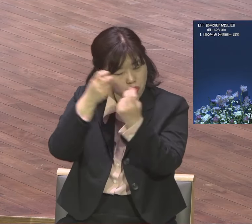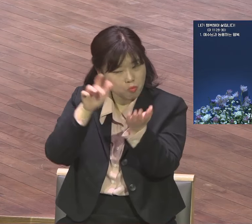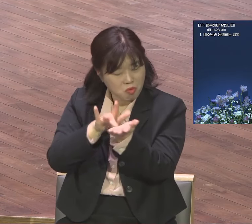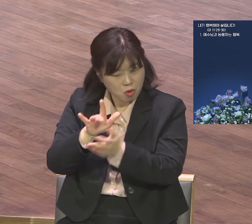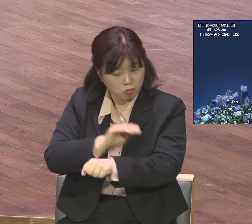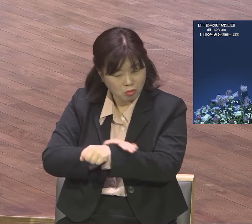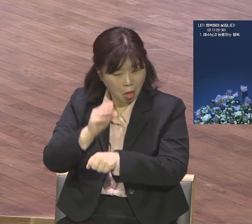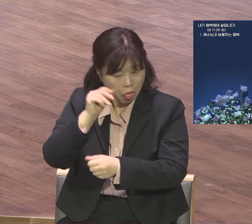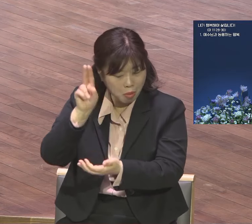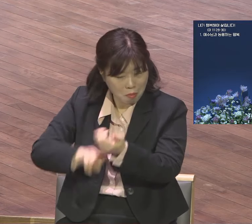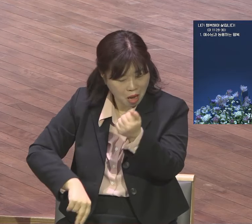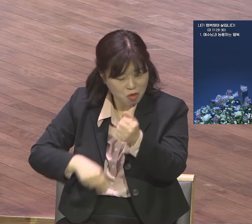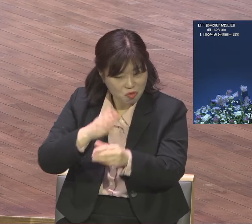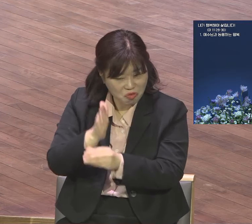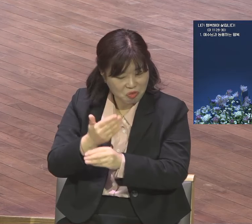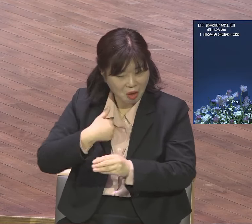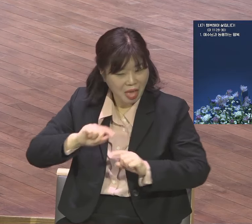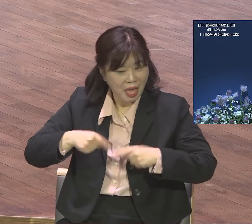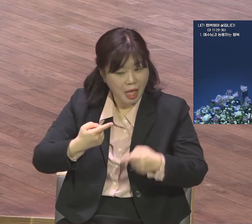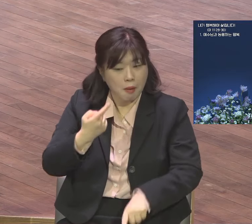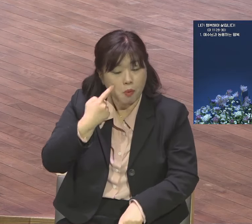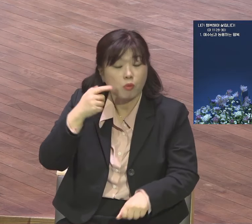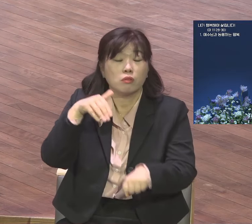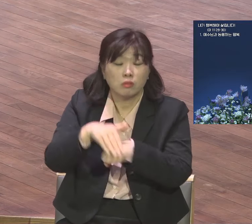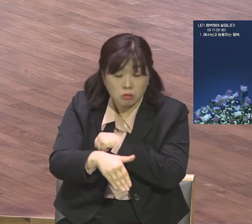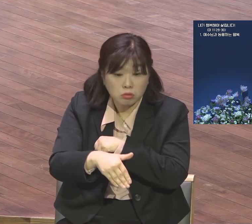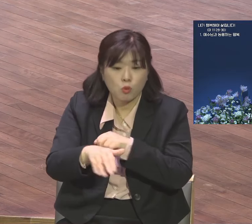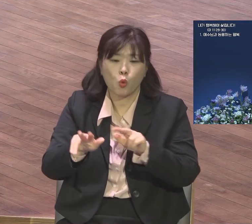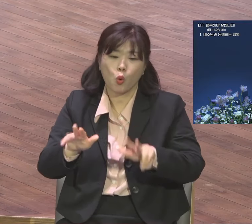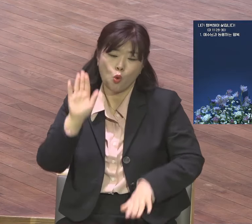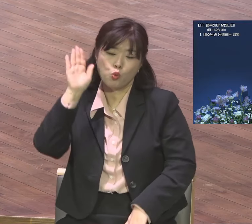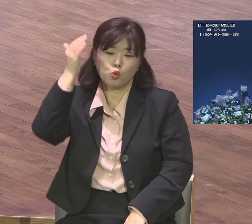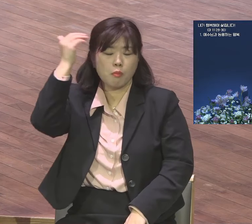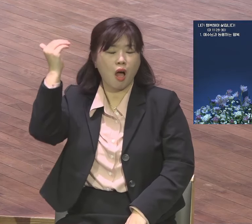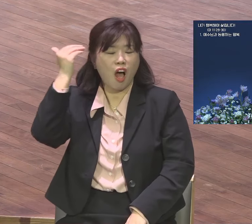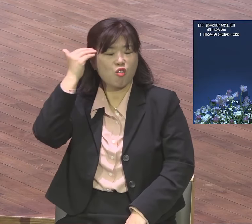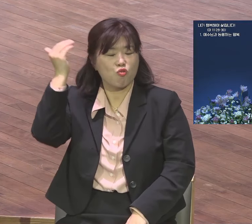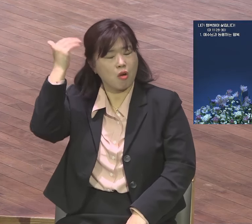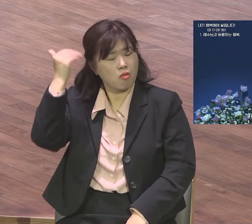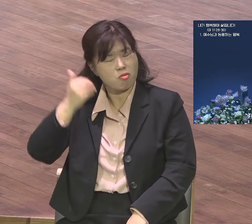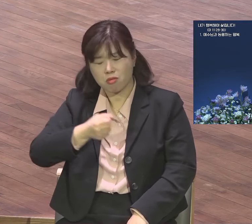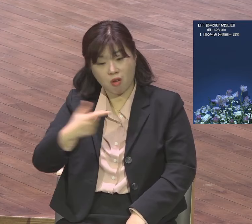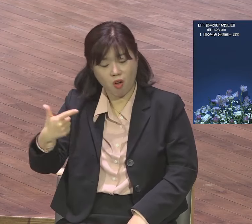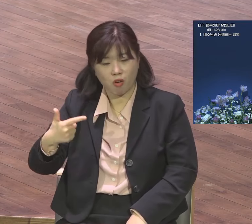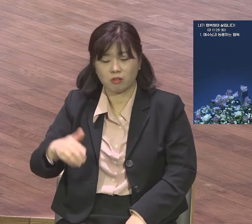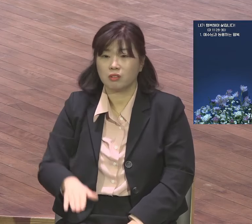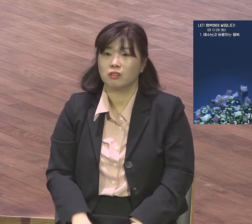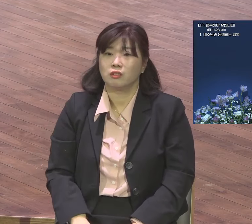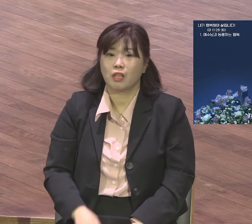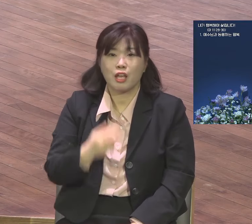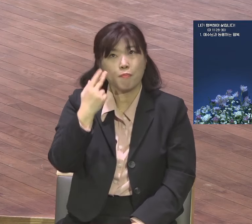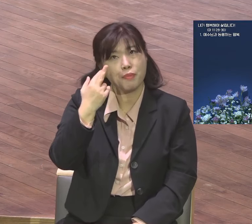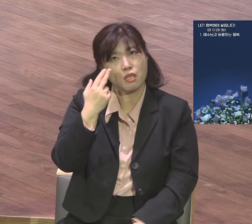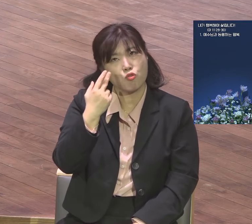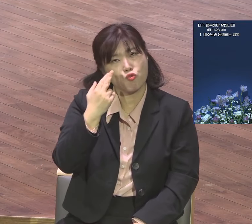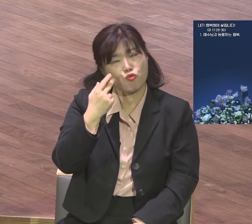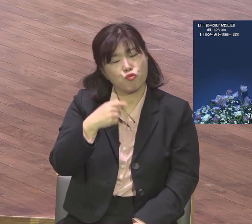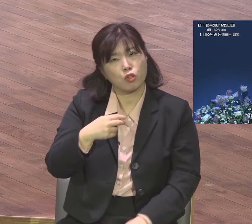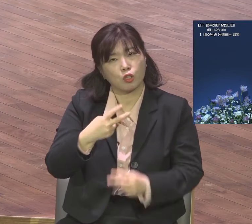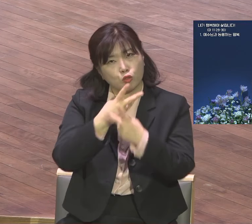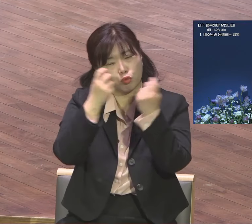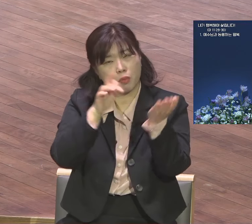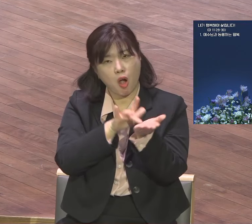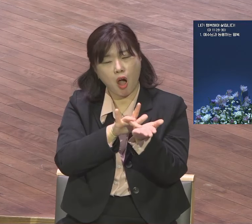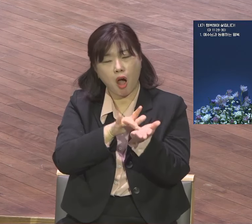같은 경우에는 그 규모가 훨씬 큽니다. 미국은 45조 원, 일본은 9조 원대이고요. 또 전 세계